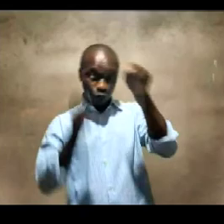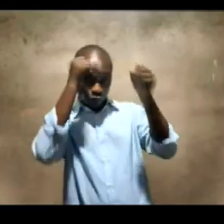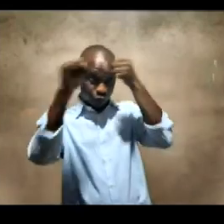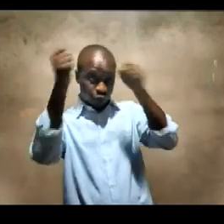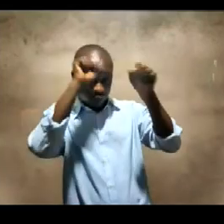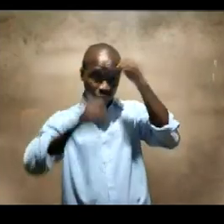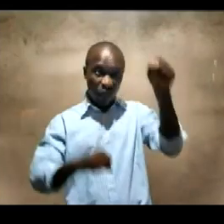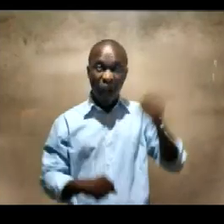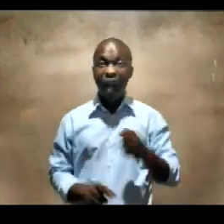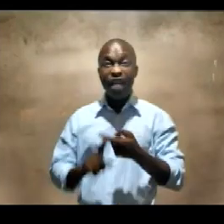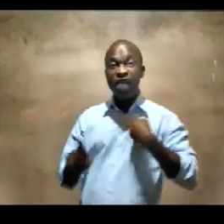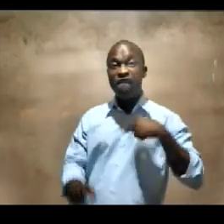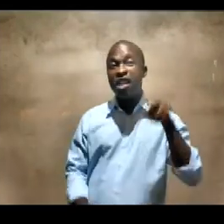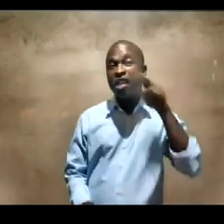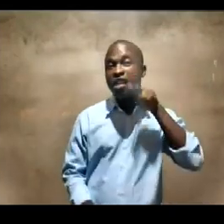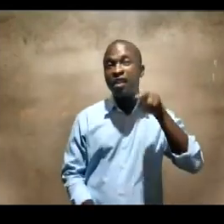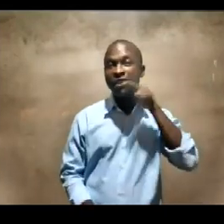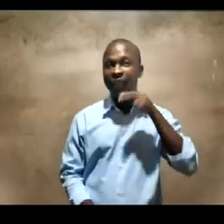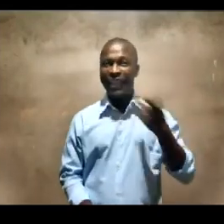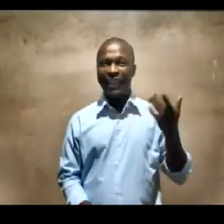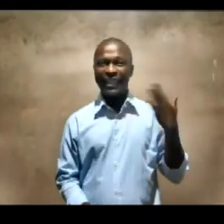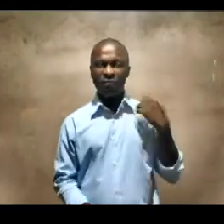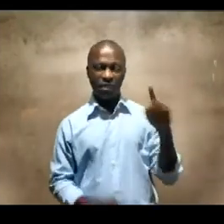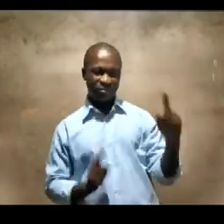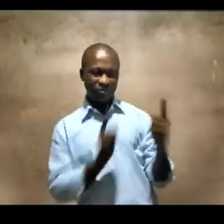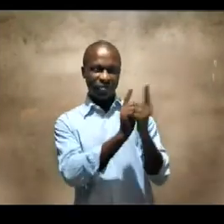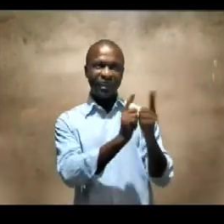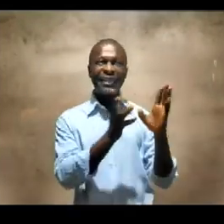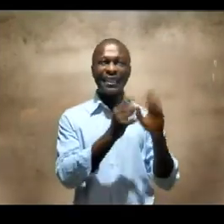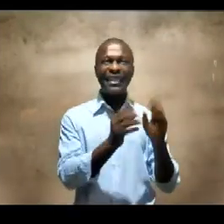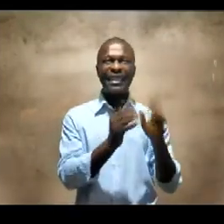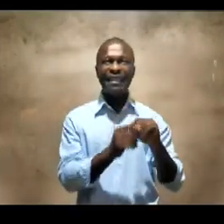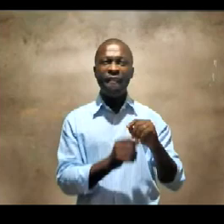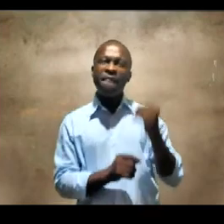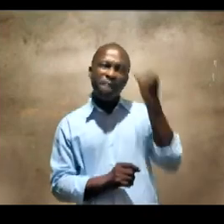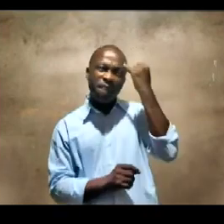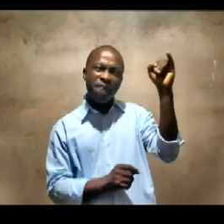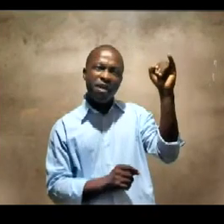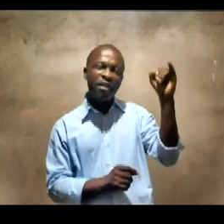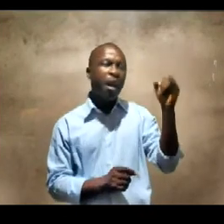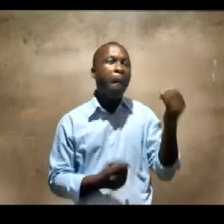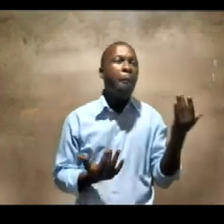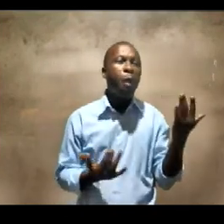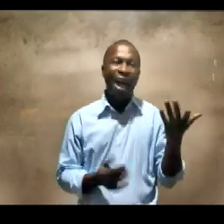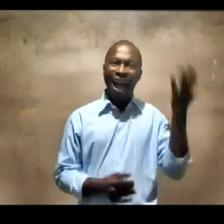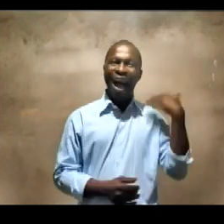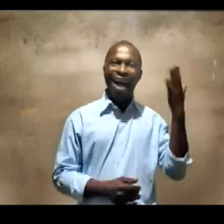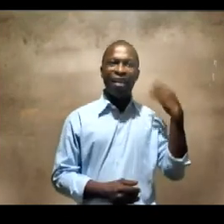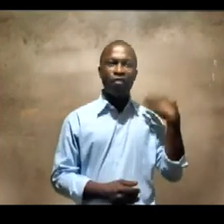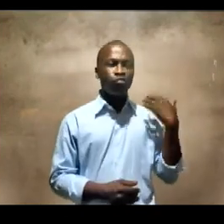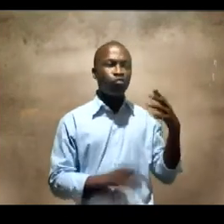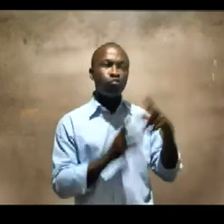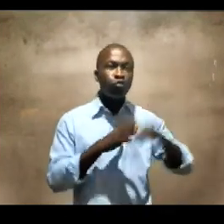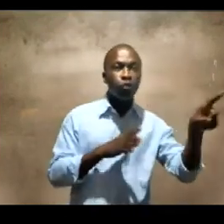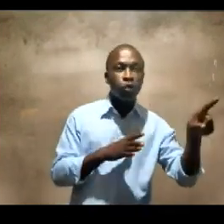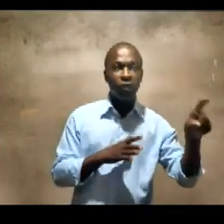Militant politique et chef du mouvement indépendantiste du Biafra, Nnamdi Kanu s'est récemment exprimé sur ses intentions présumées de retour au